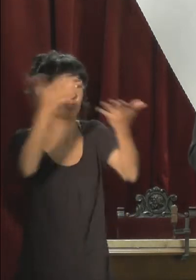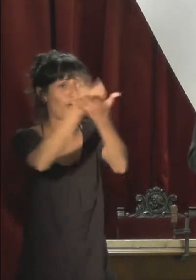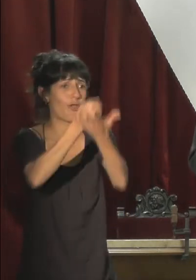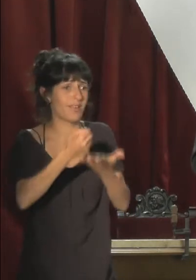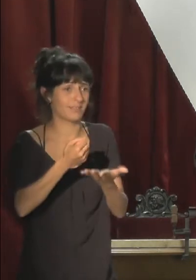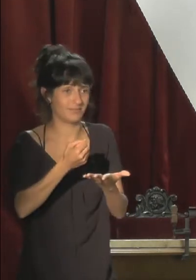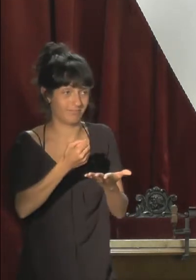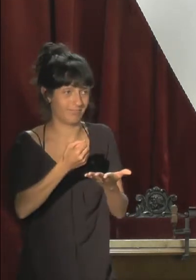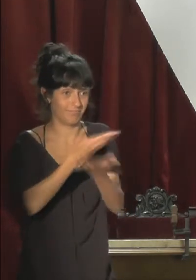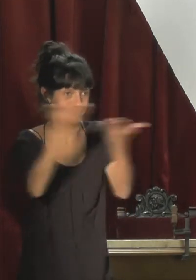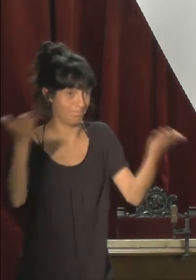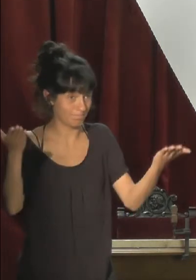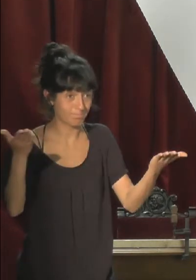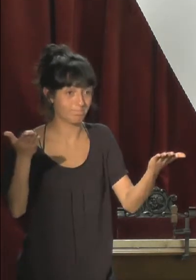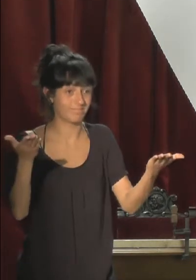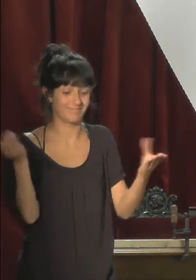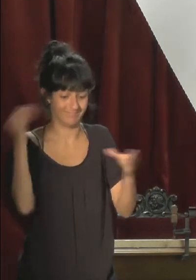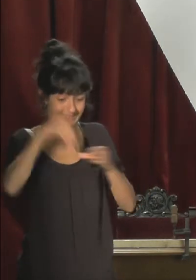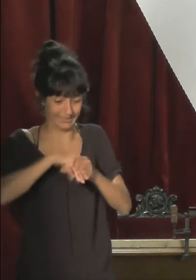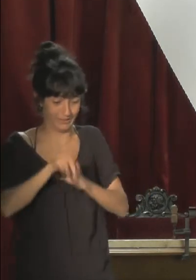e todos vós,